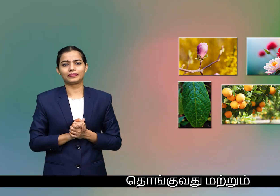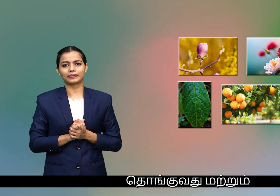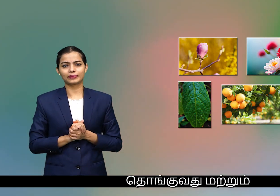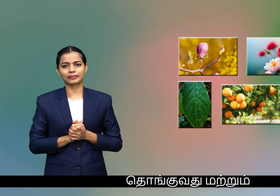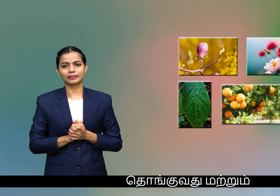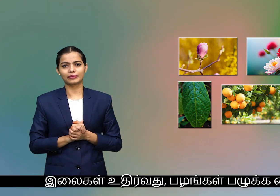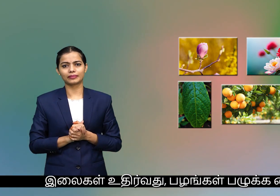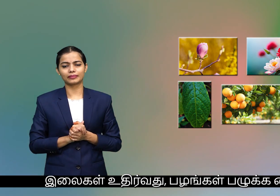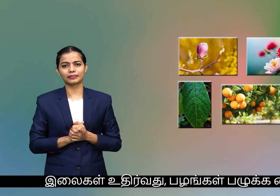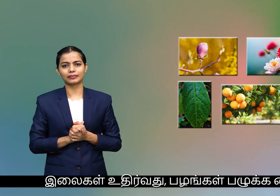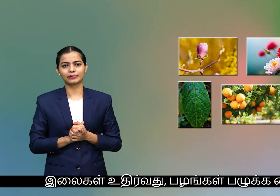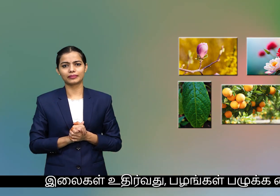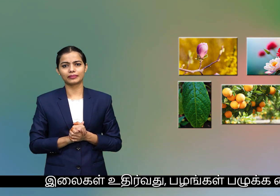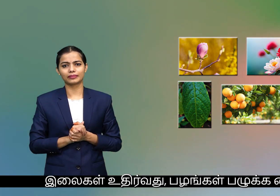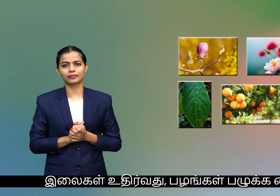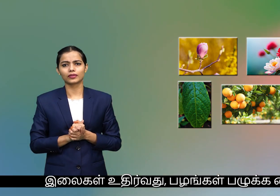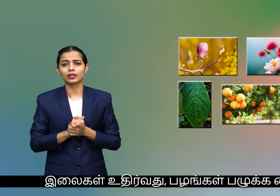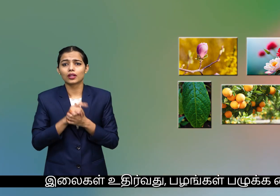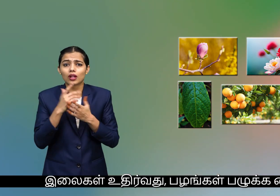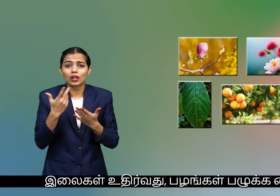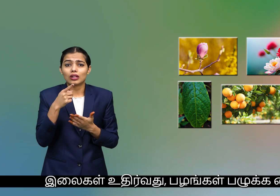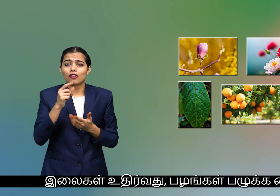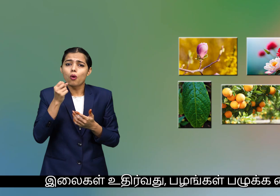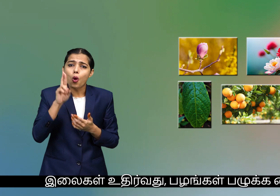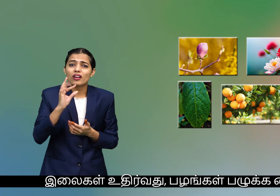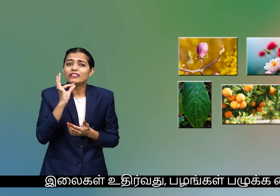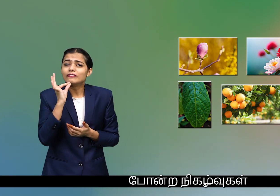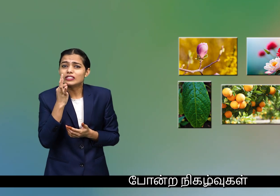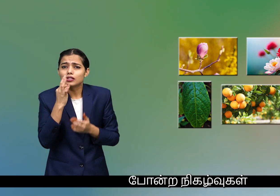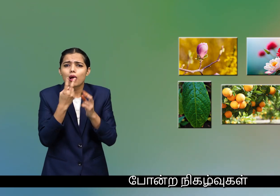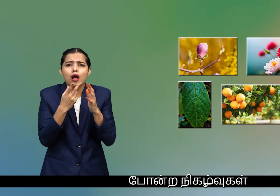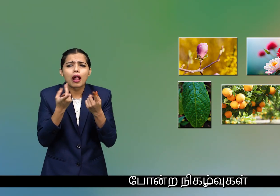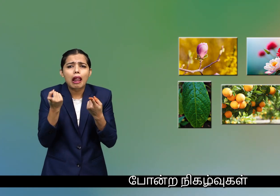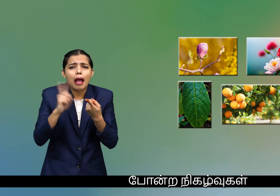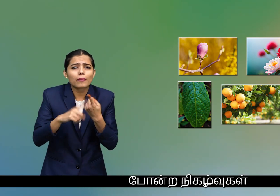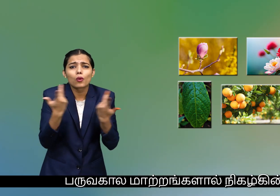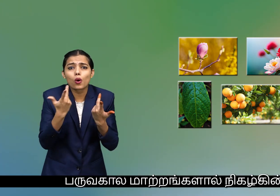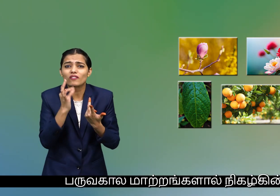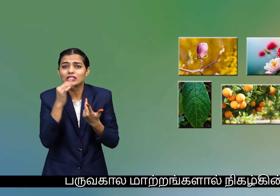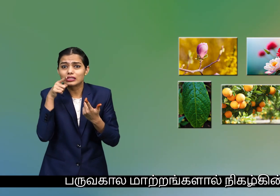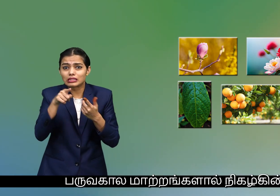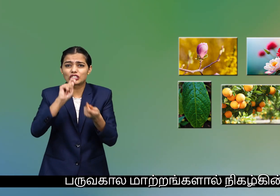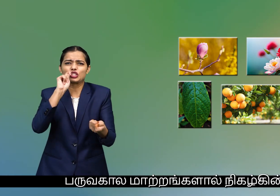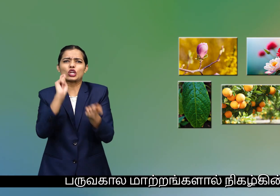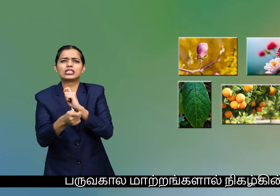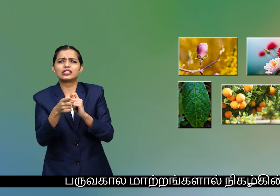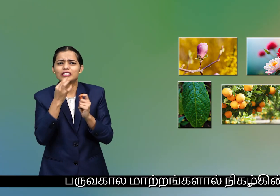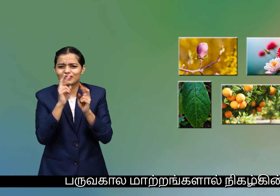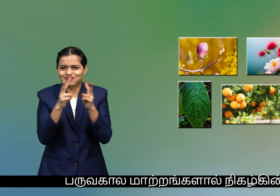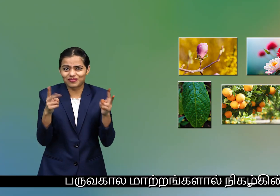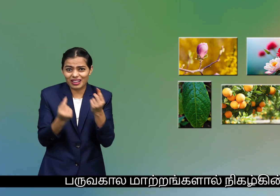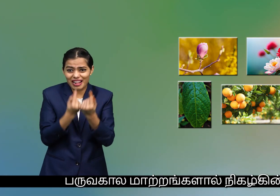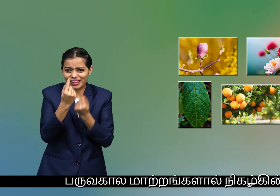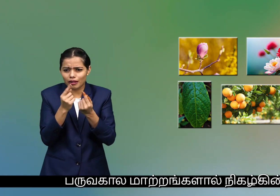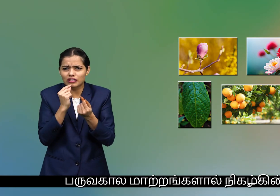தொங்குவது மற்றும் இலைகள் உதிர்வது, பழங்கள் பழுக்க வைப்பது போன்ற நிகழ்வுகள் பருவகால மாற்றங்களால்